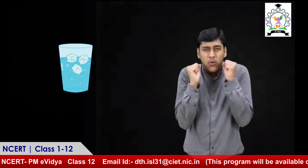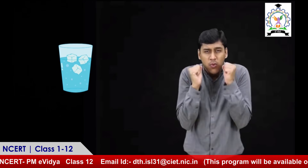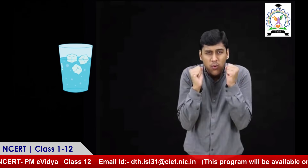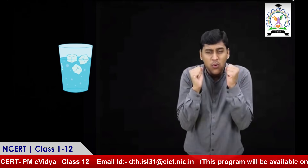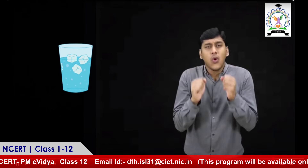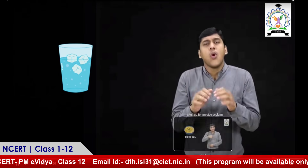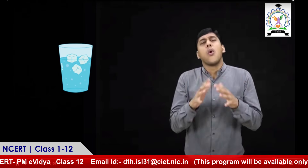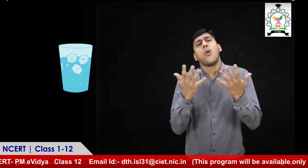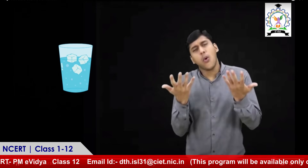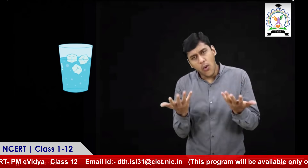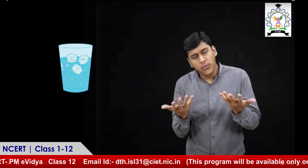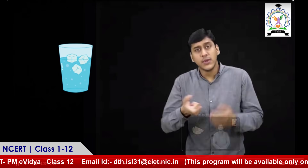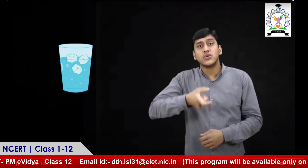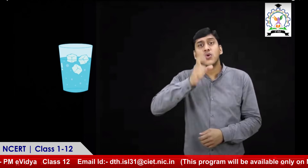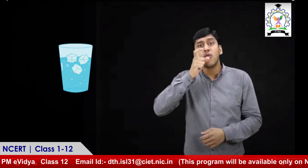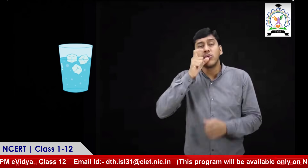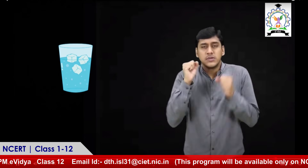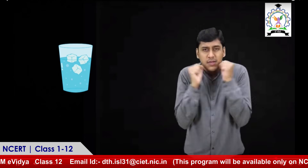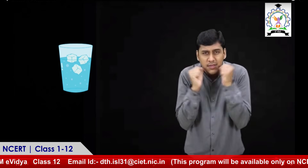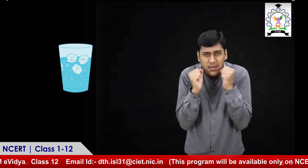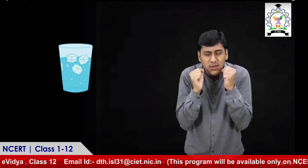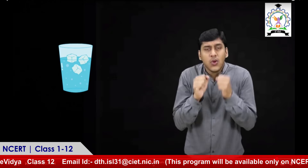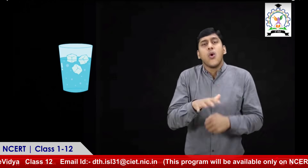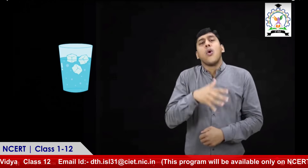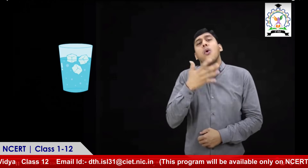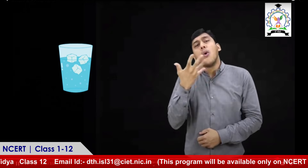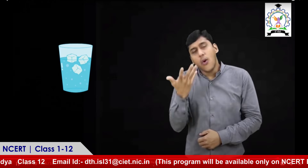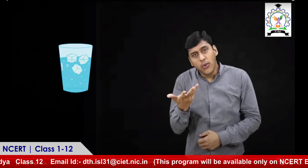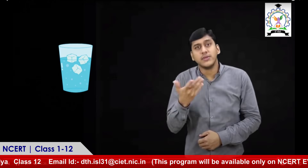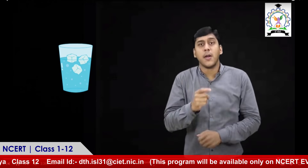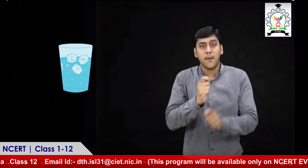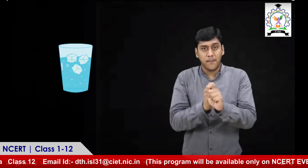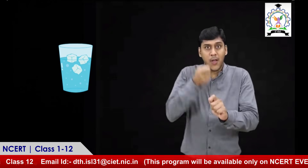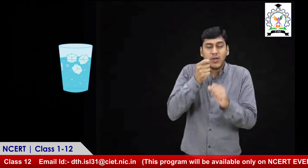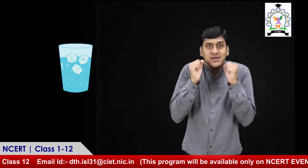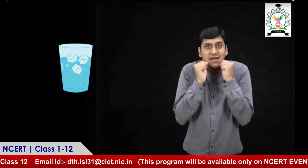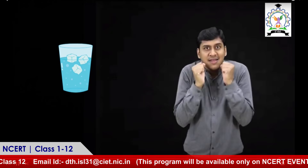कोल्ड कॉफी या फिर ठंडी कोल्ड ड्रिंक।